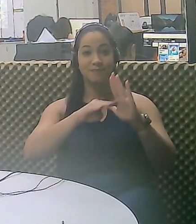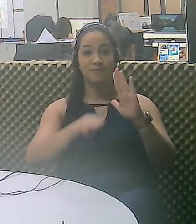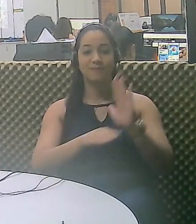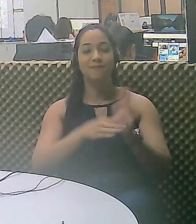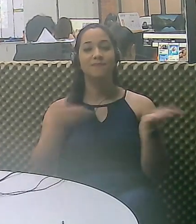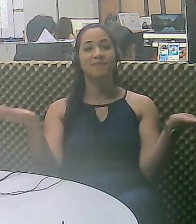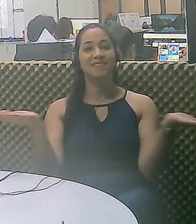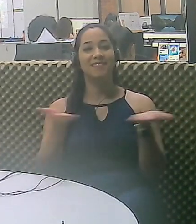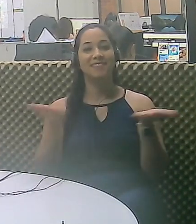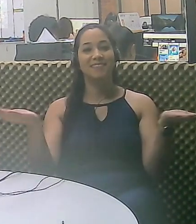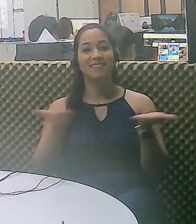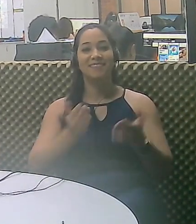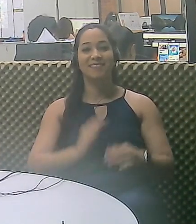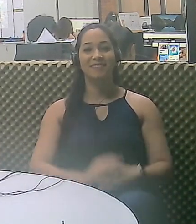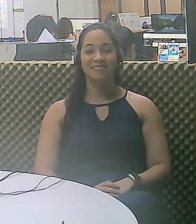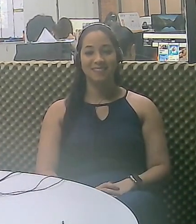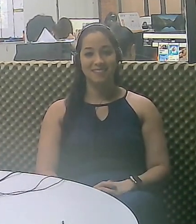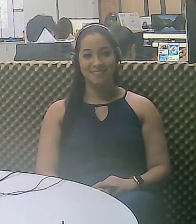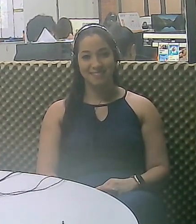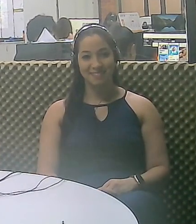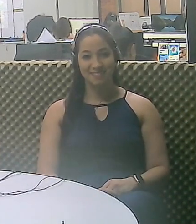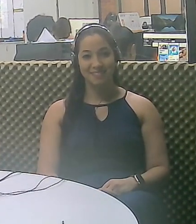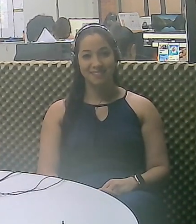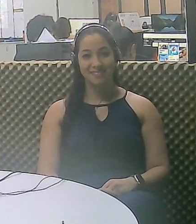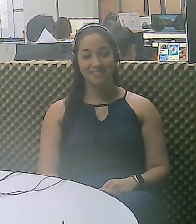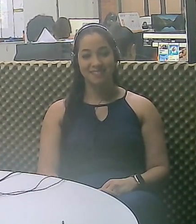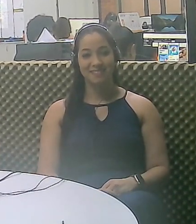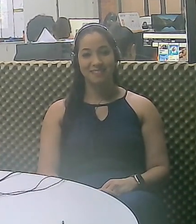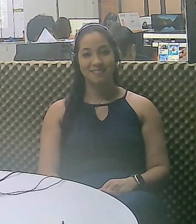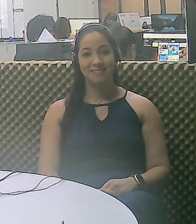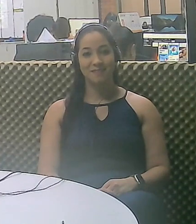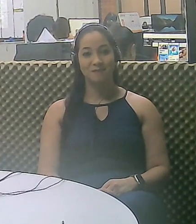os destaques da edição de hoje.